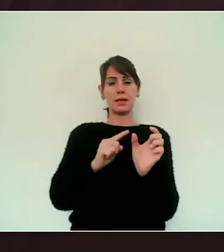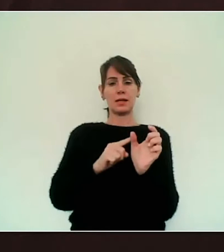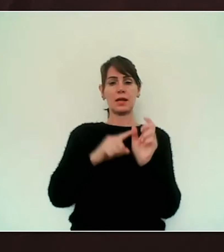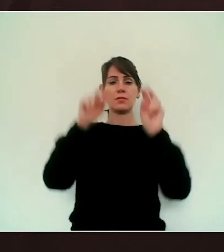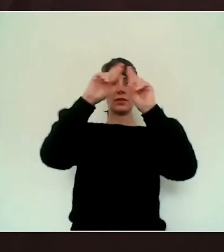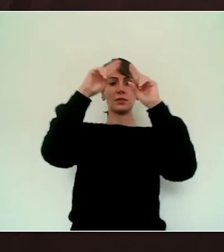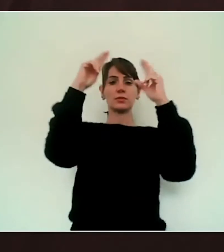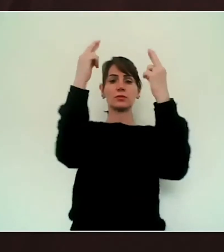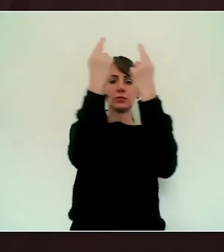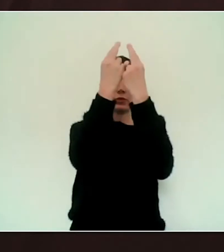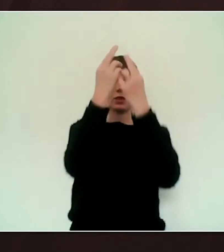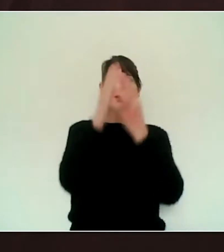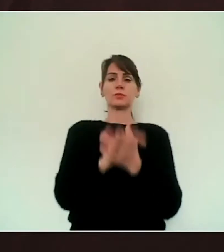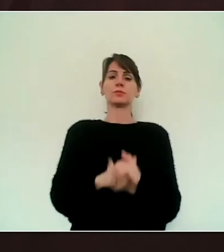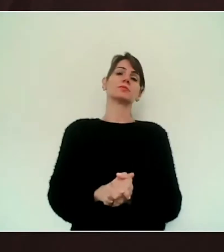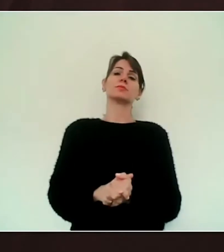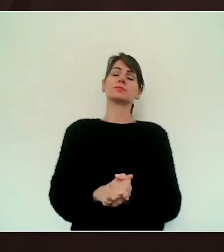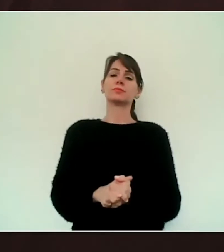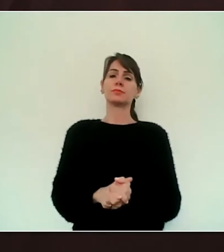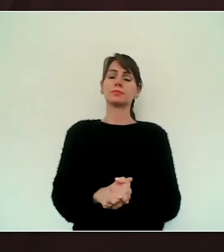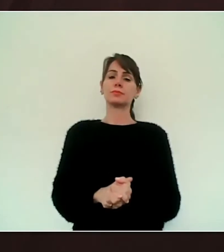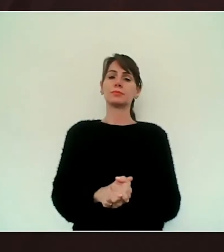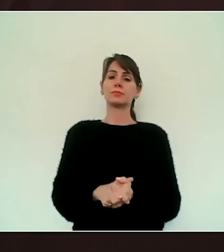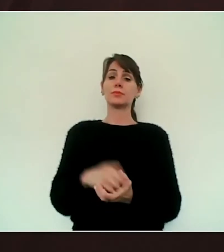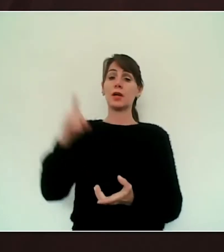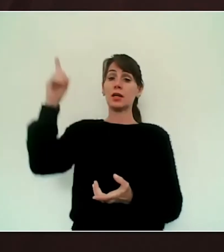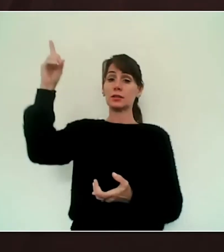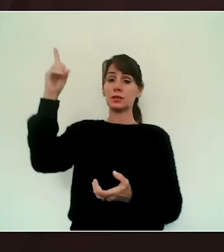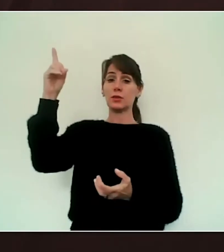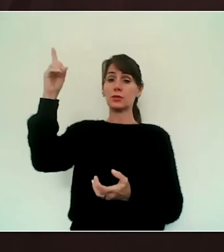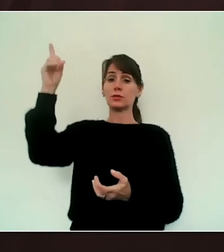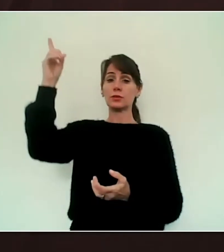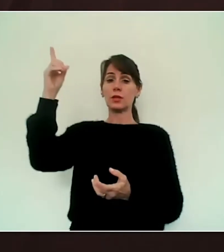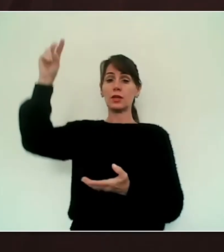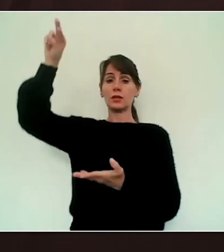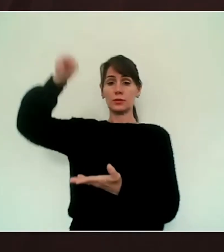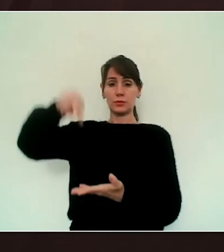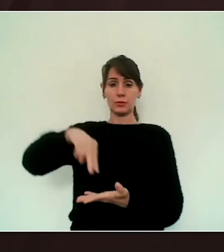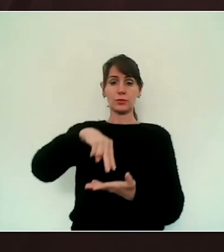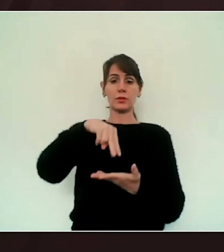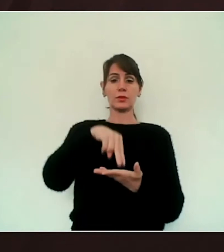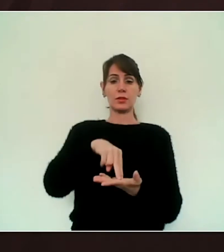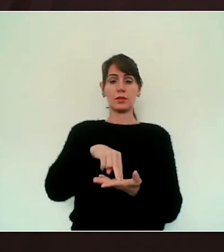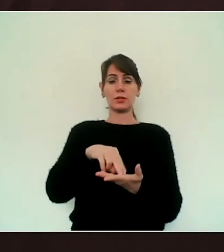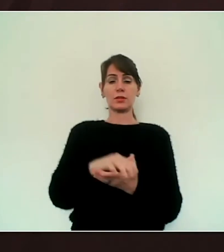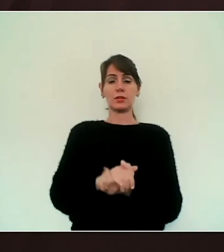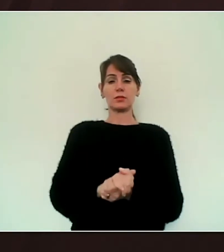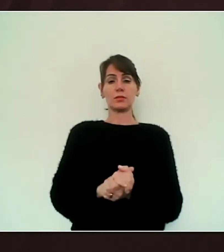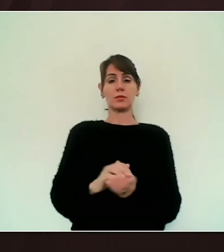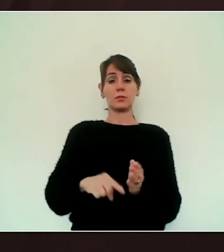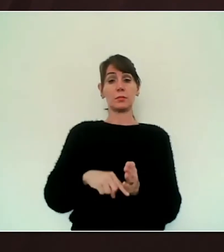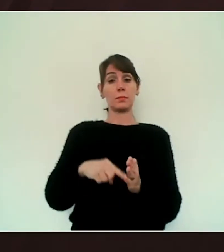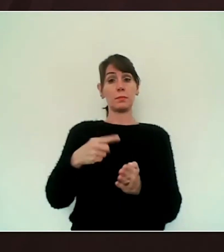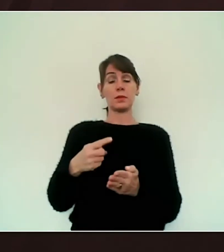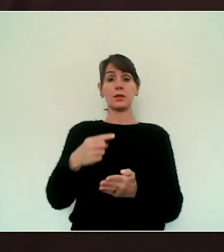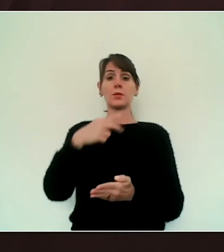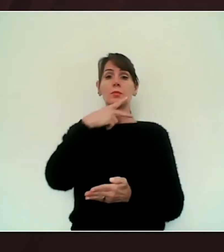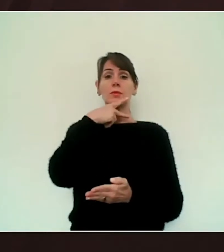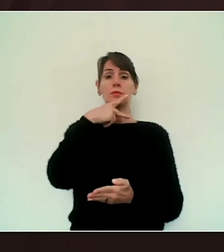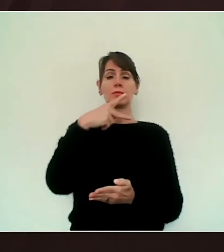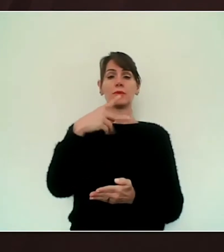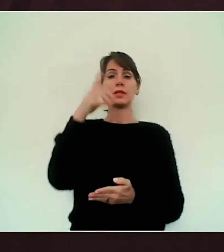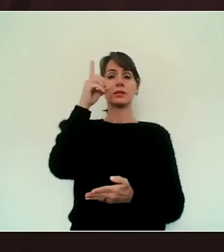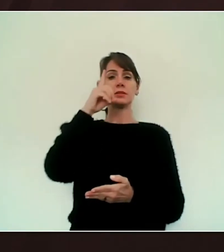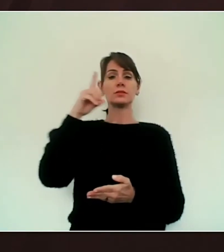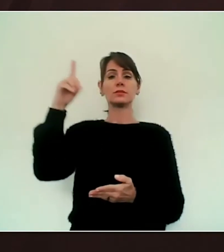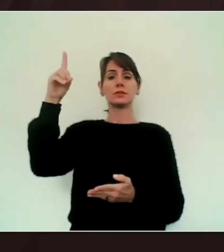mandou Jesus vir aqui na terra. Ele foi o primeiro profeta de Deus para falar a palavra de Deus